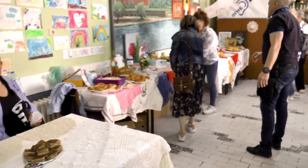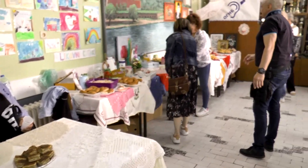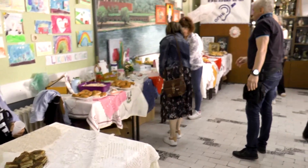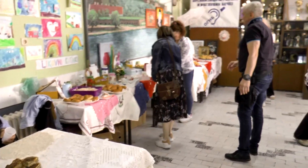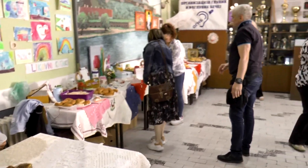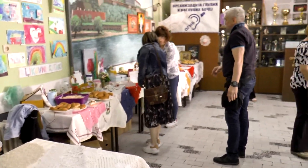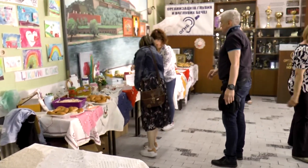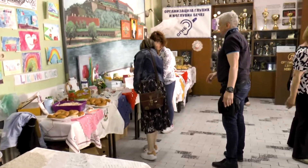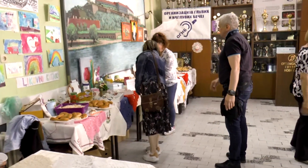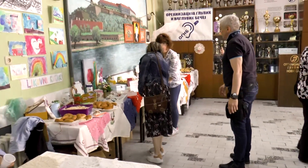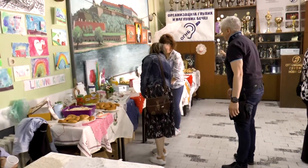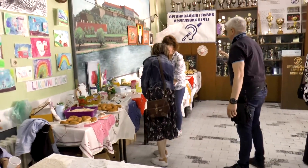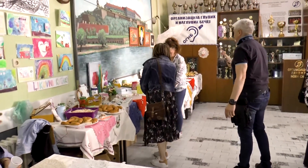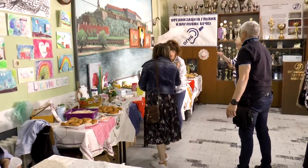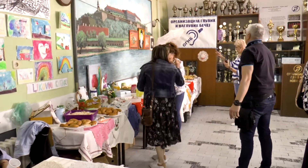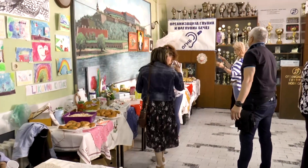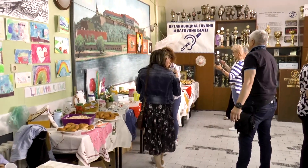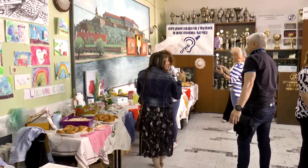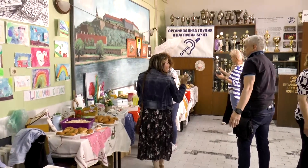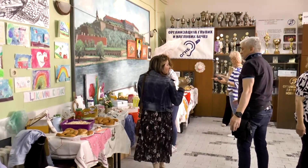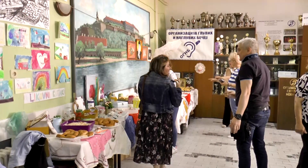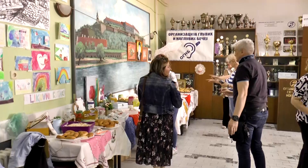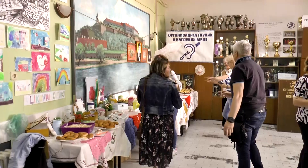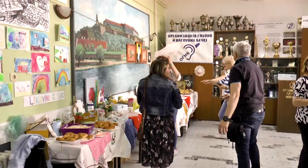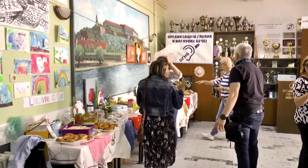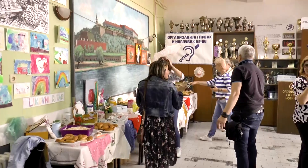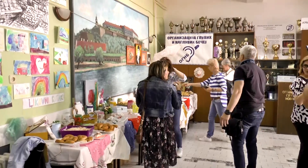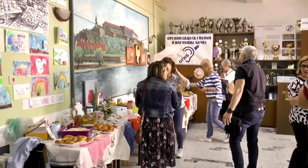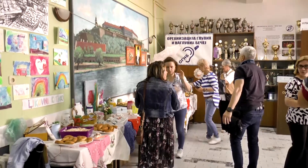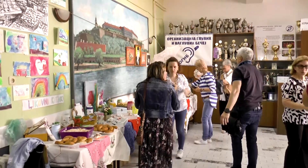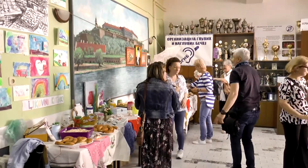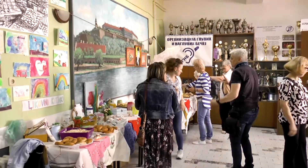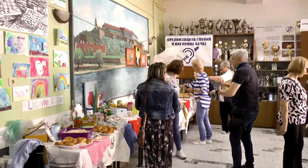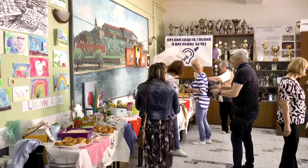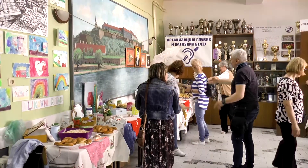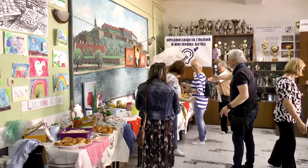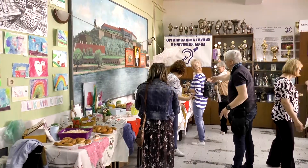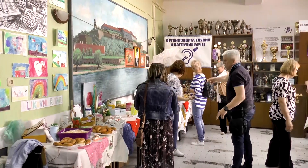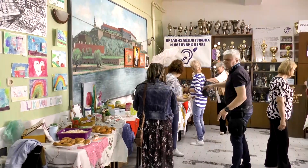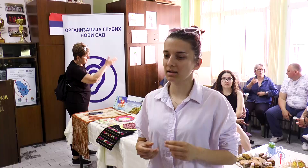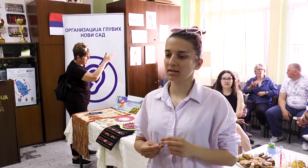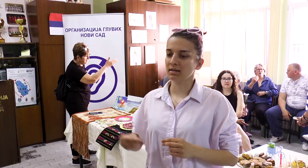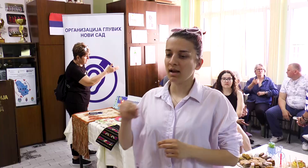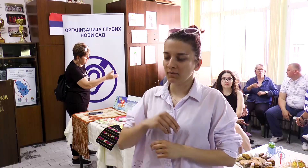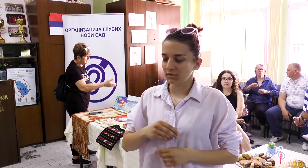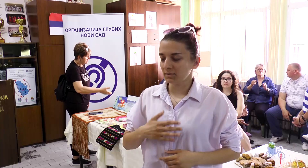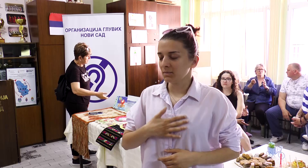se možda najčešće, da kažemo, koriste na radionicama, tehnike neke, crtanja, slikanja?